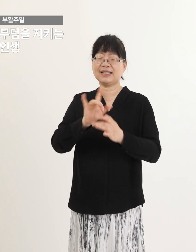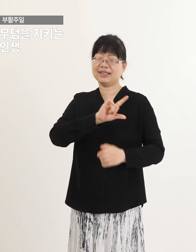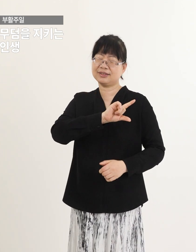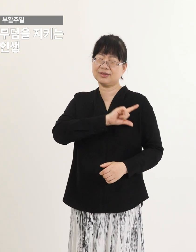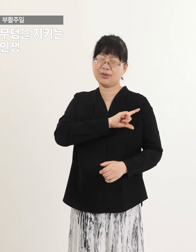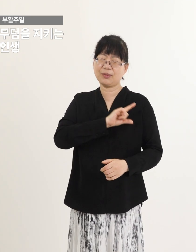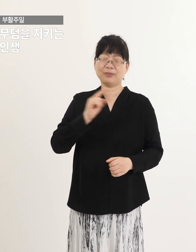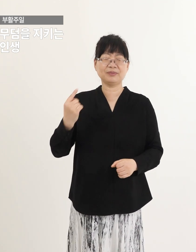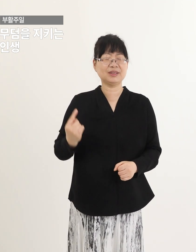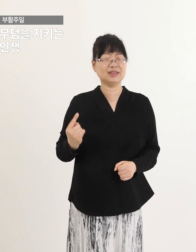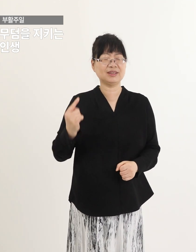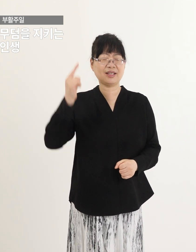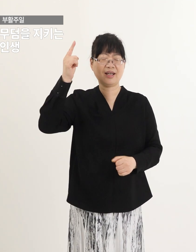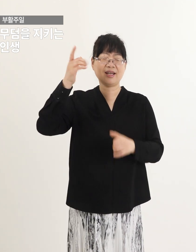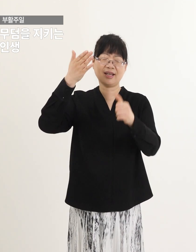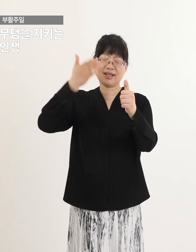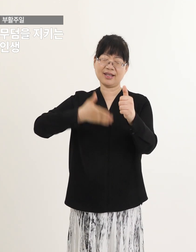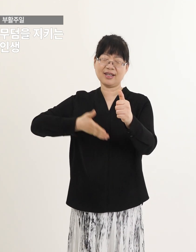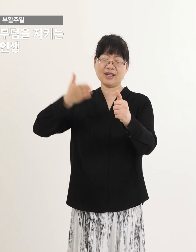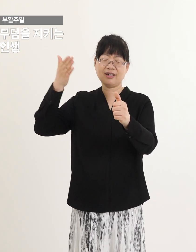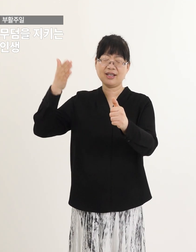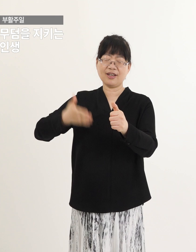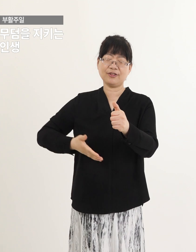예수님 높이세